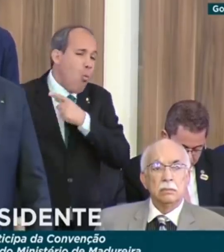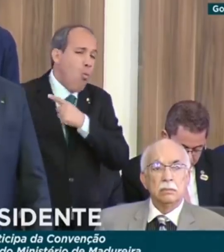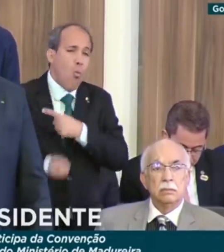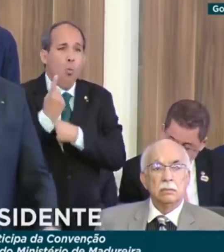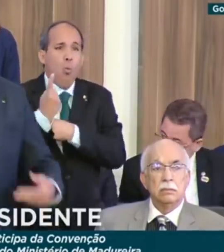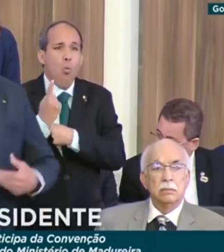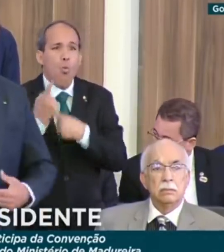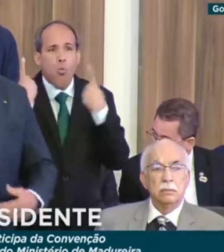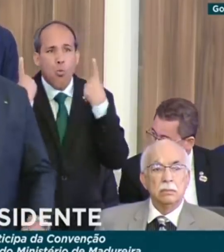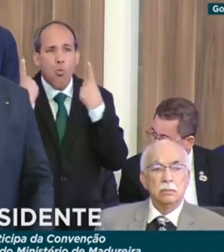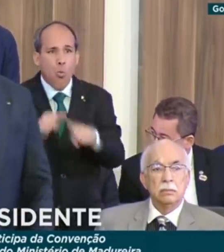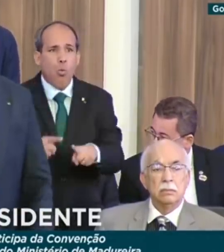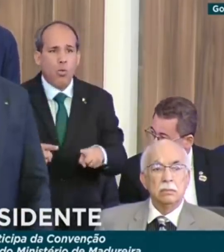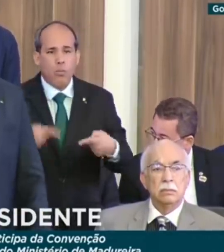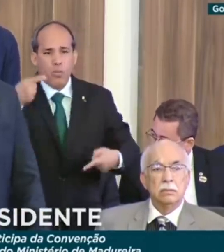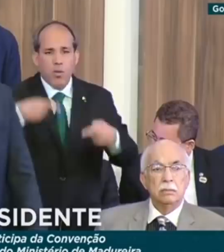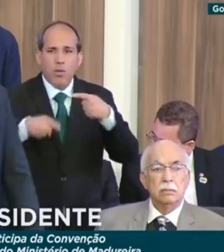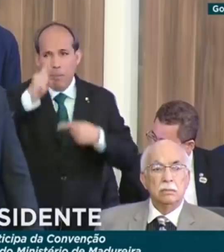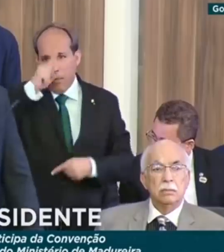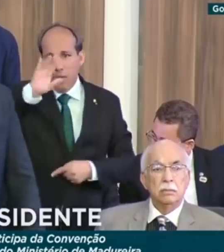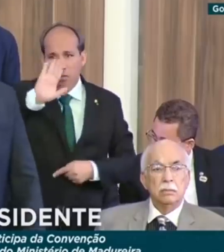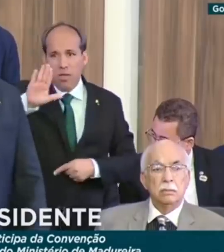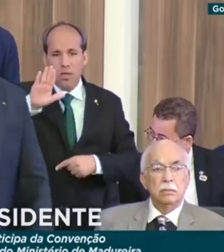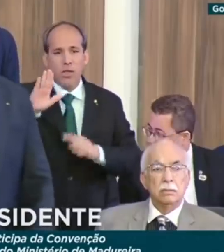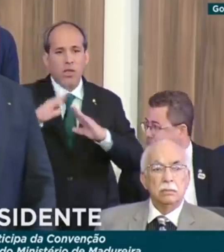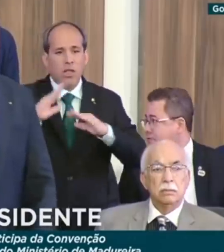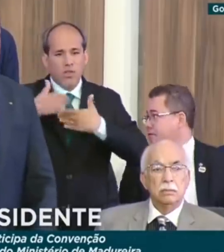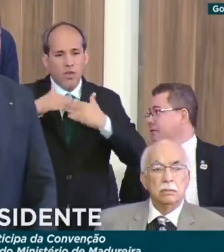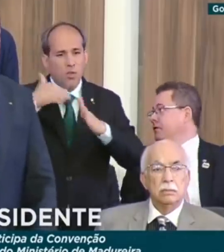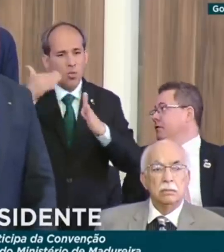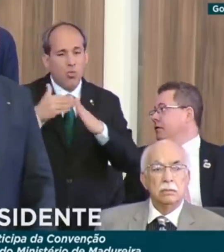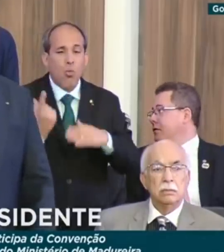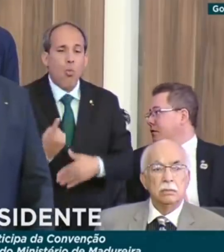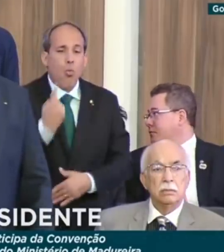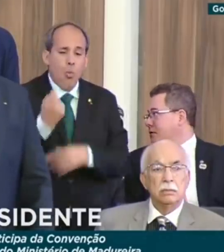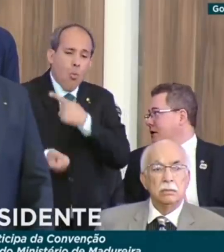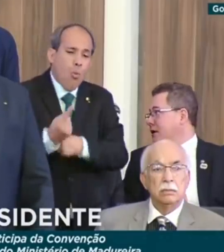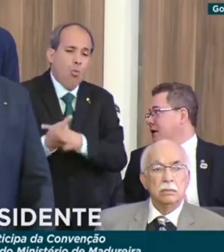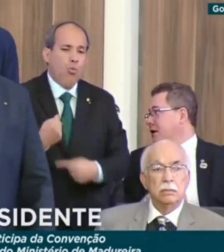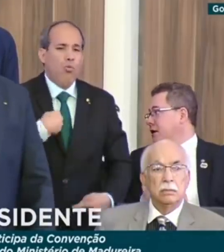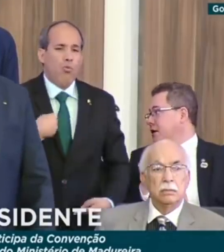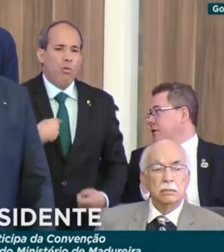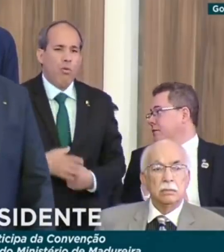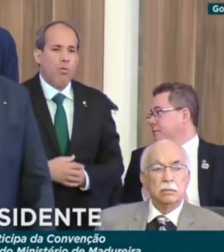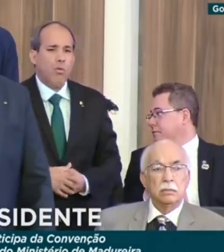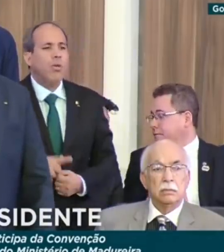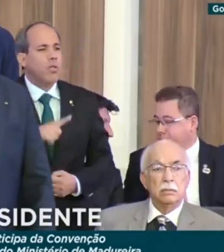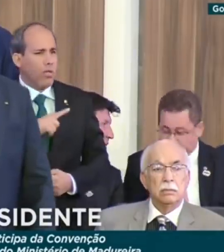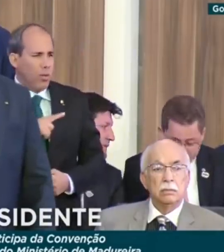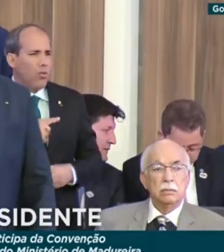essa política fui eu. Tenho certeza que orientado,